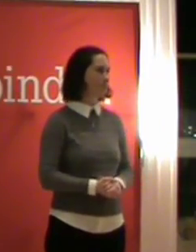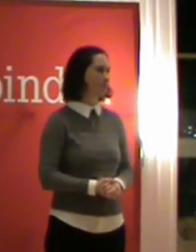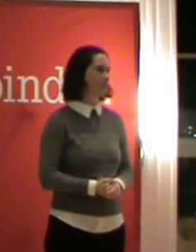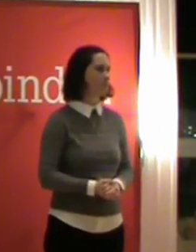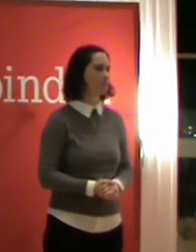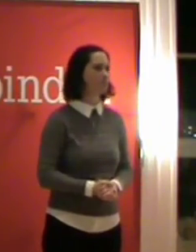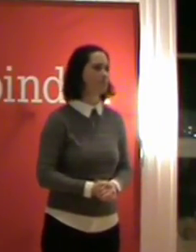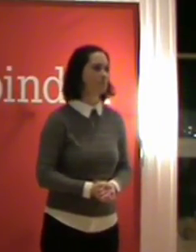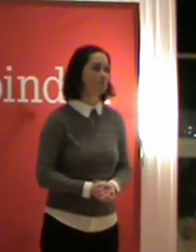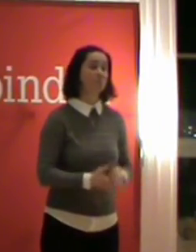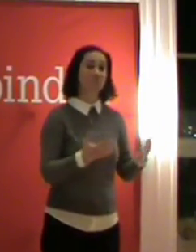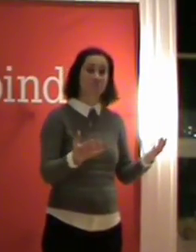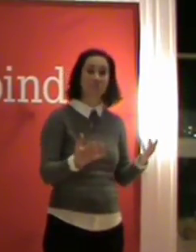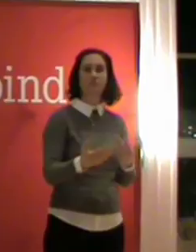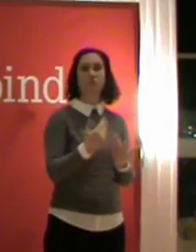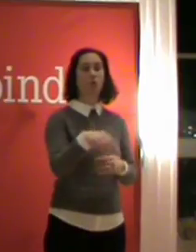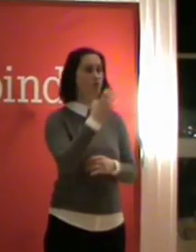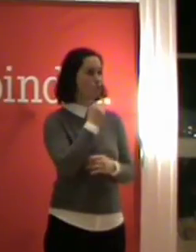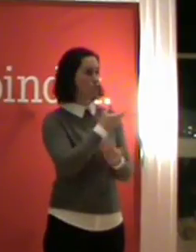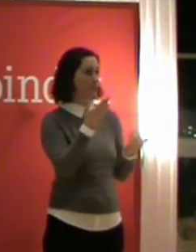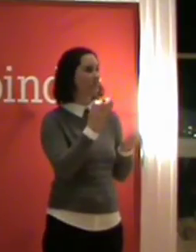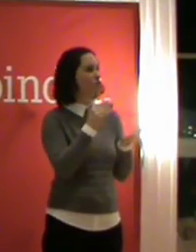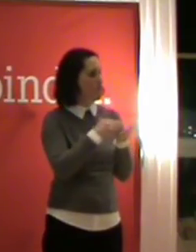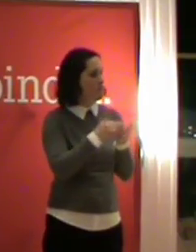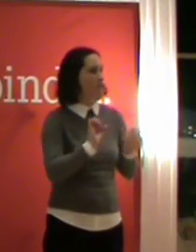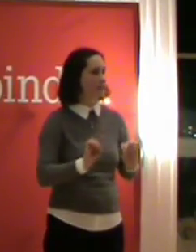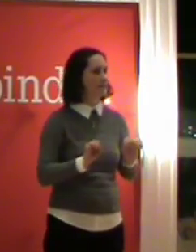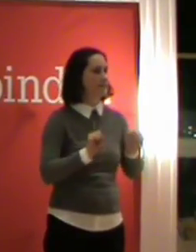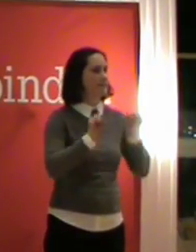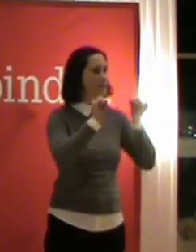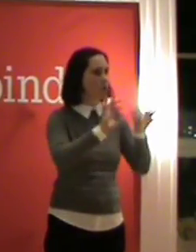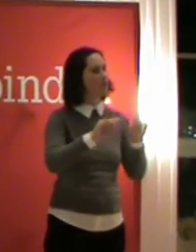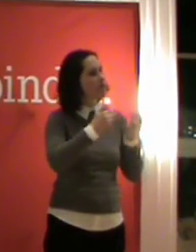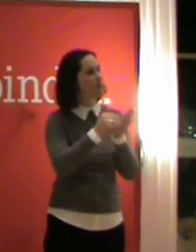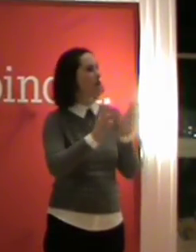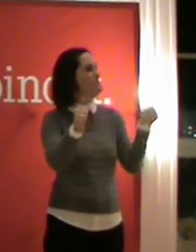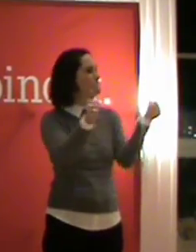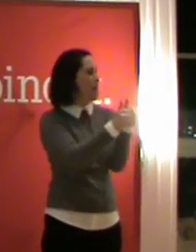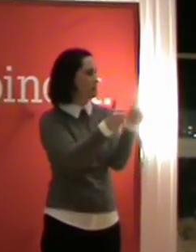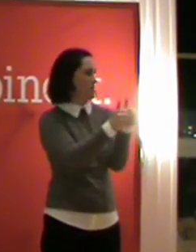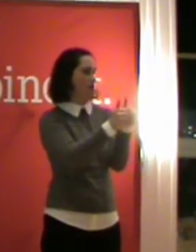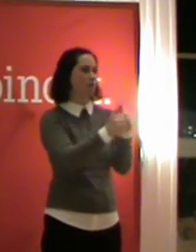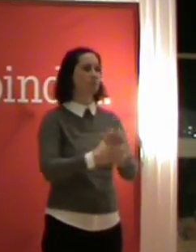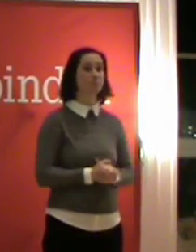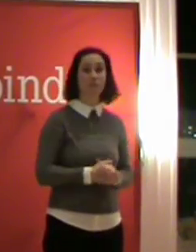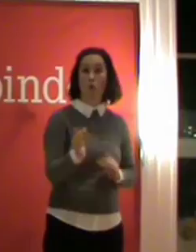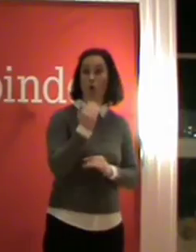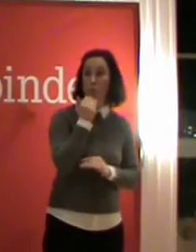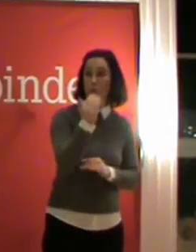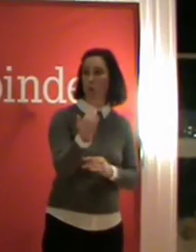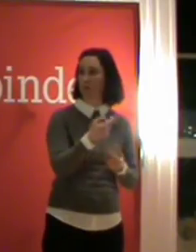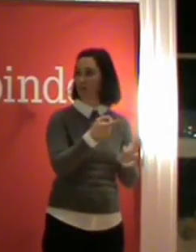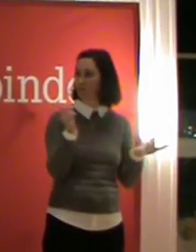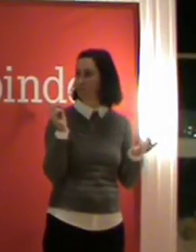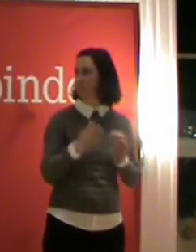und an uns weitermachen, die Winter wird Partner sein. Ich begrüße hier in